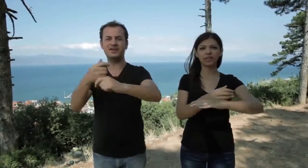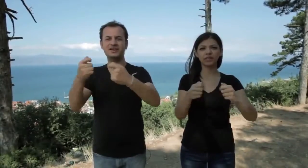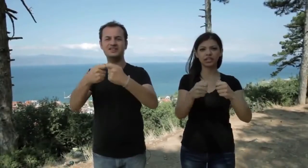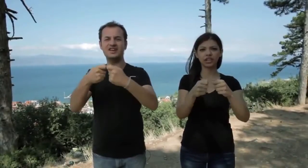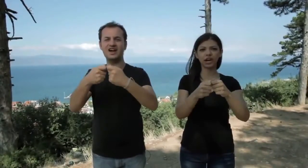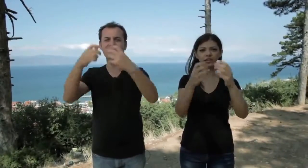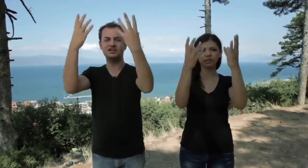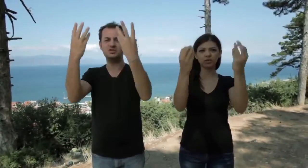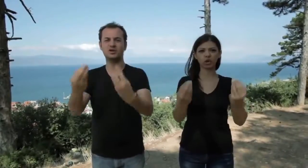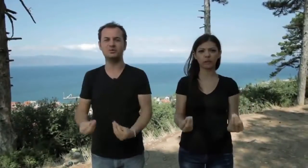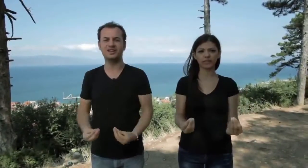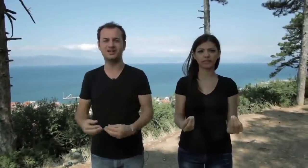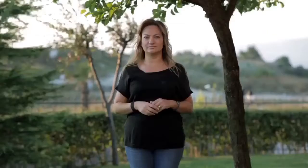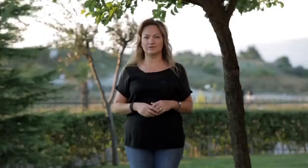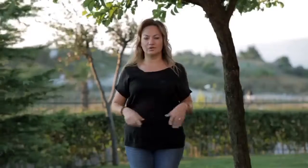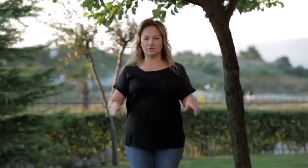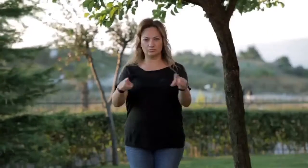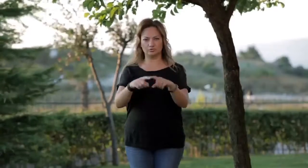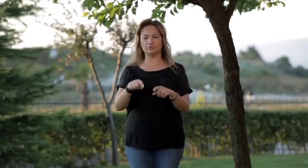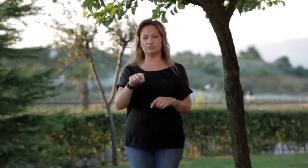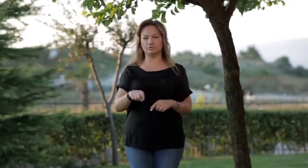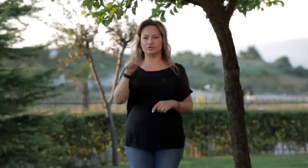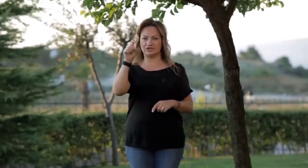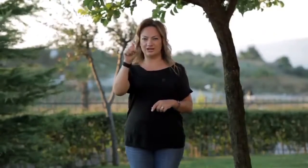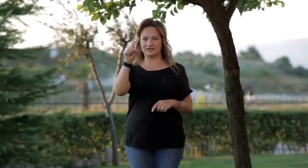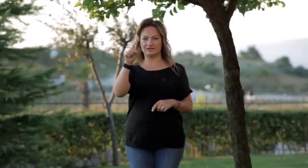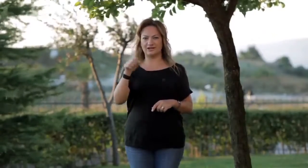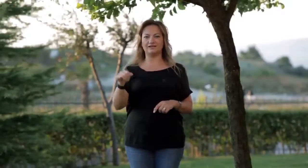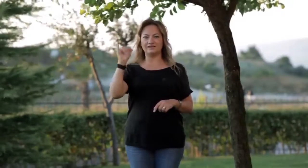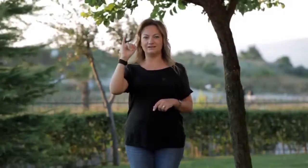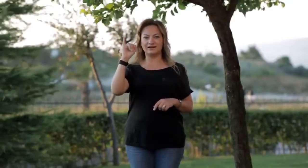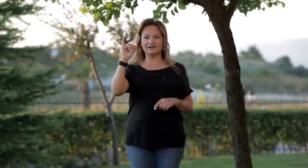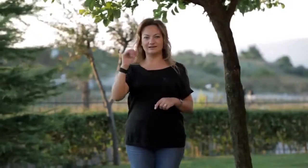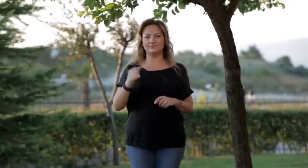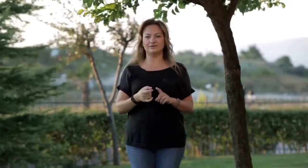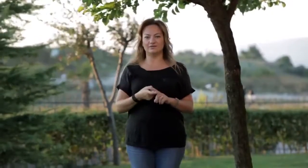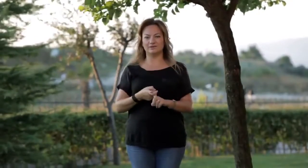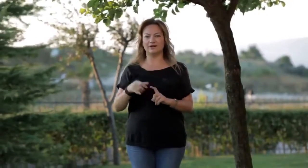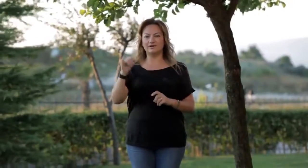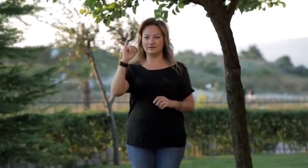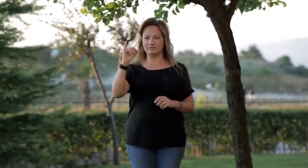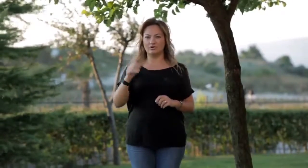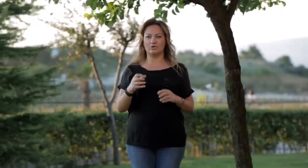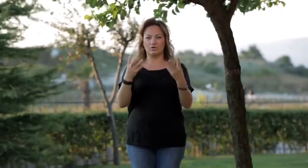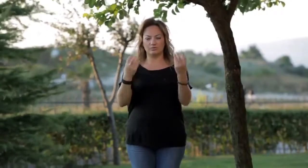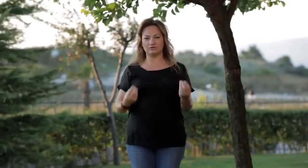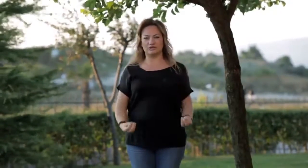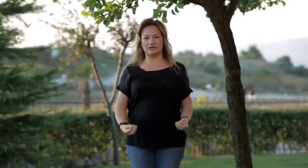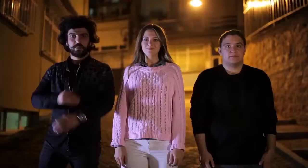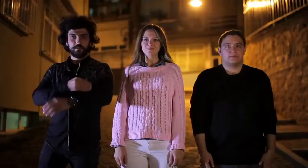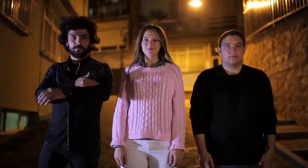fiil işgal edilmiş olabilir. Bütün bu şeraitten daha elim ve daha vahim olmak üzere...